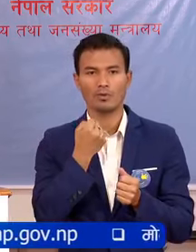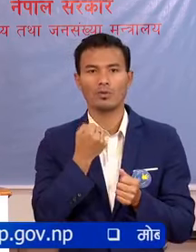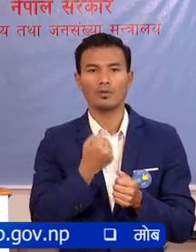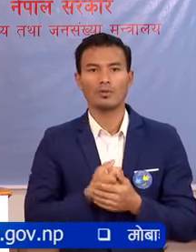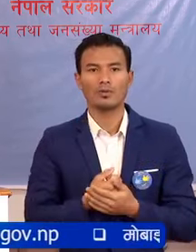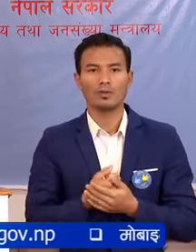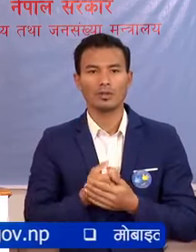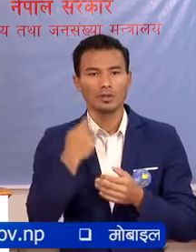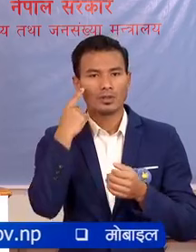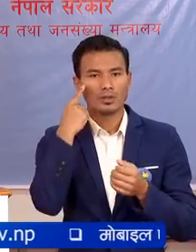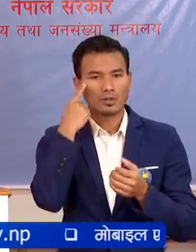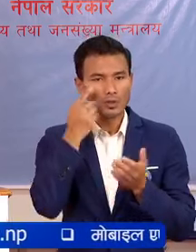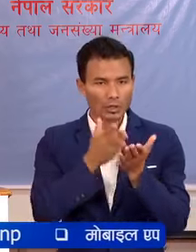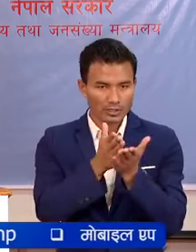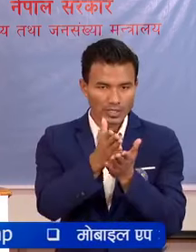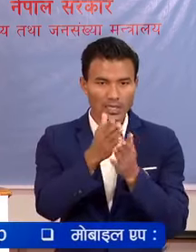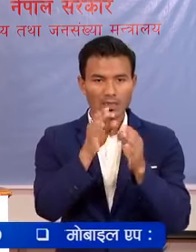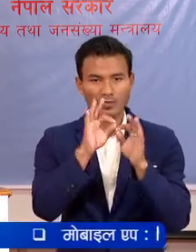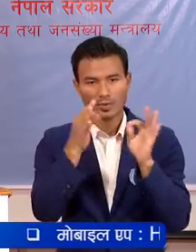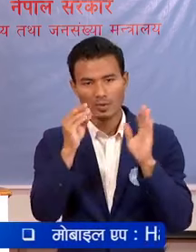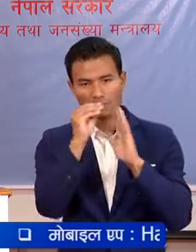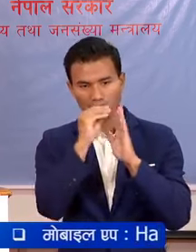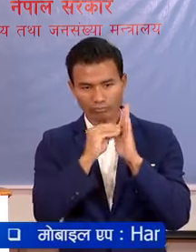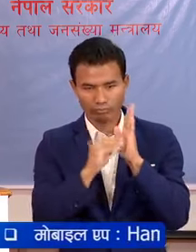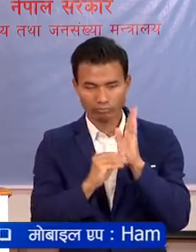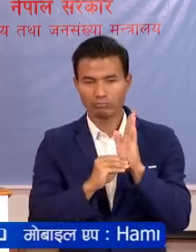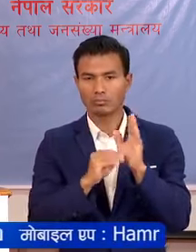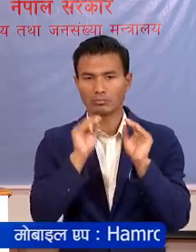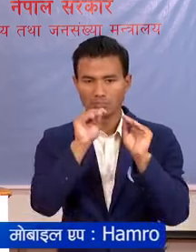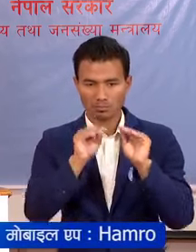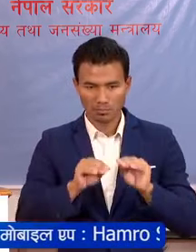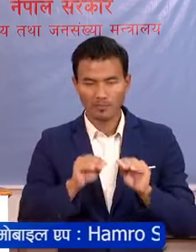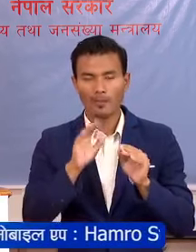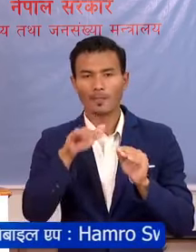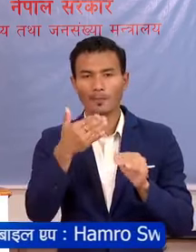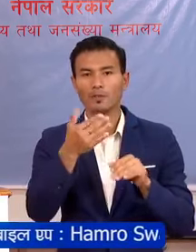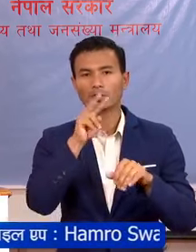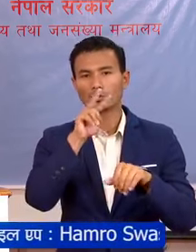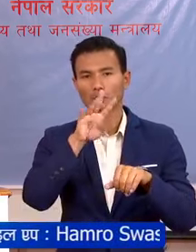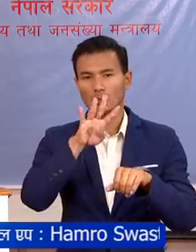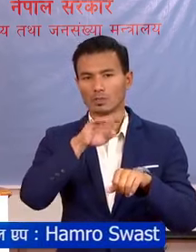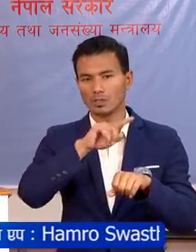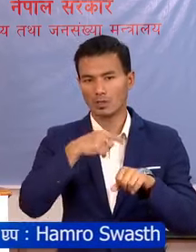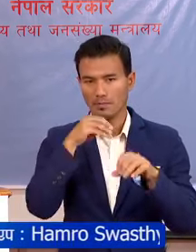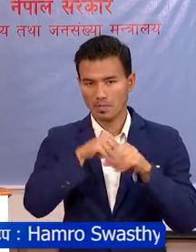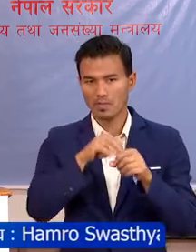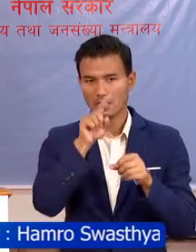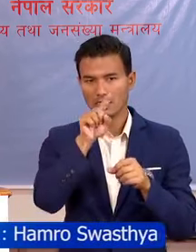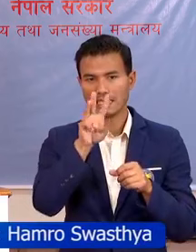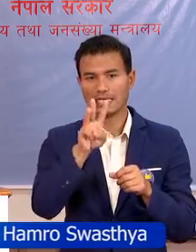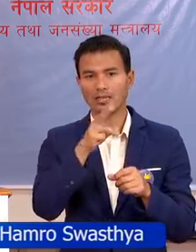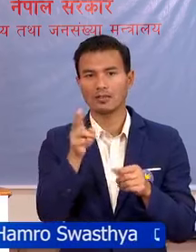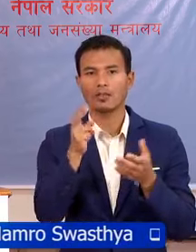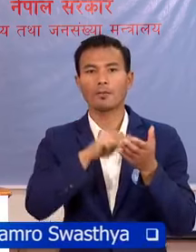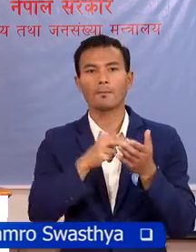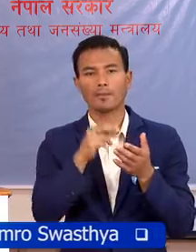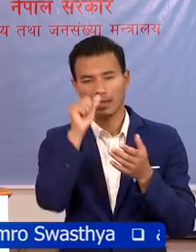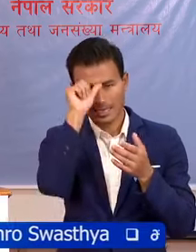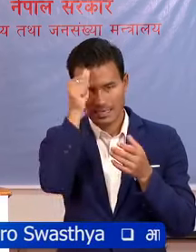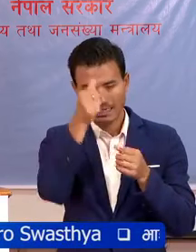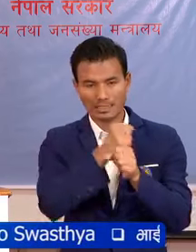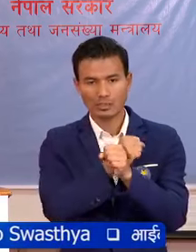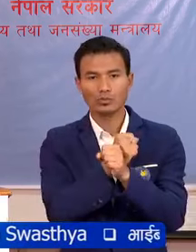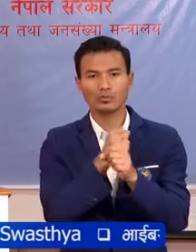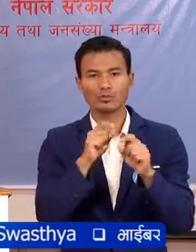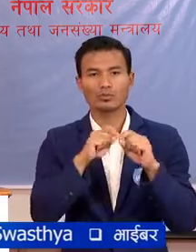आपनो लक्षेन अरू बीवरान अरू इन्टी गरी सके पस्चात गता 24 गंटा मा तेरा जाना रेड जोन मा पर्णु भायको छा तियो बन्यको